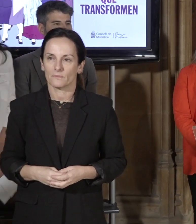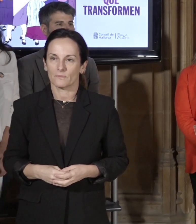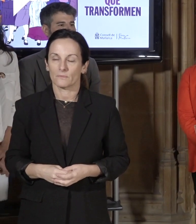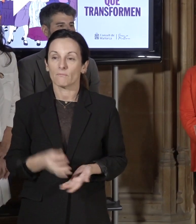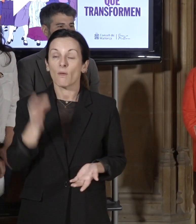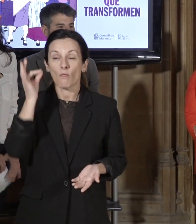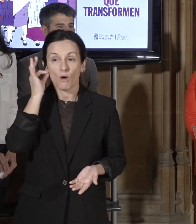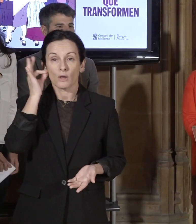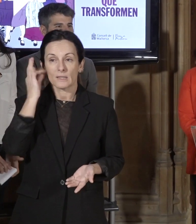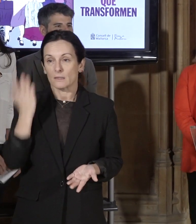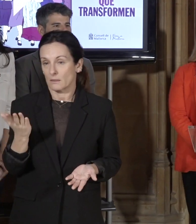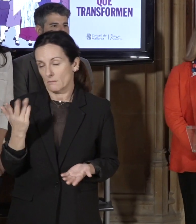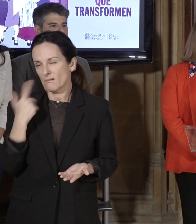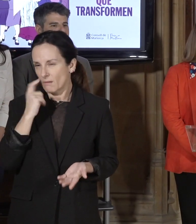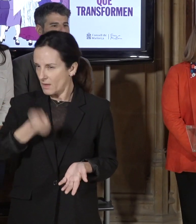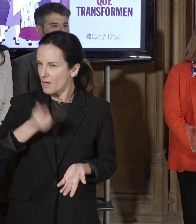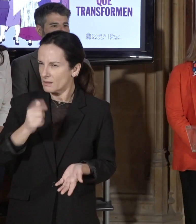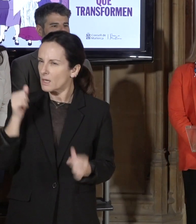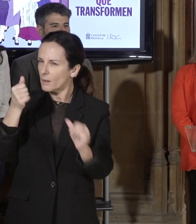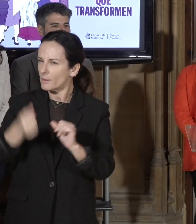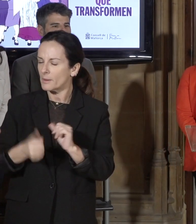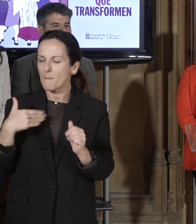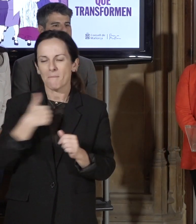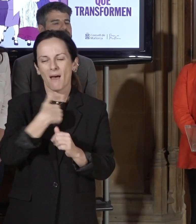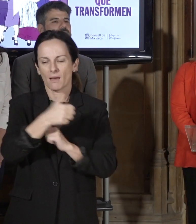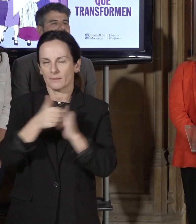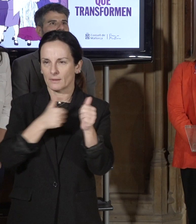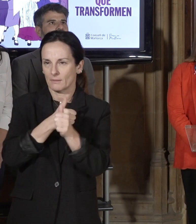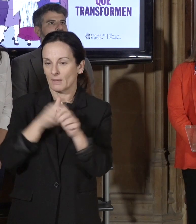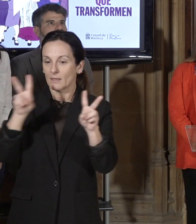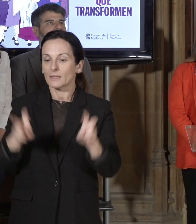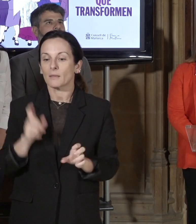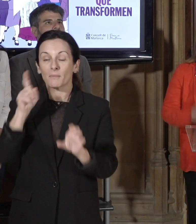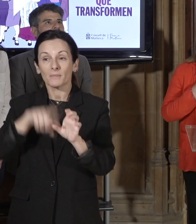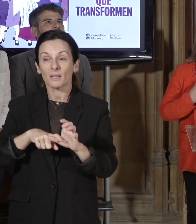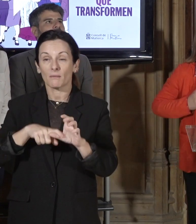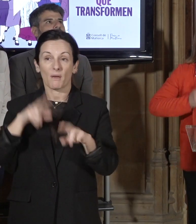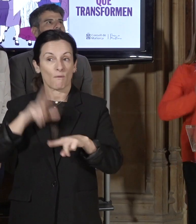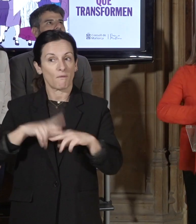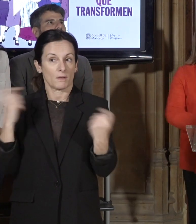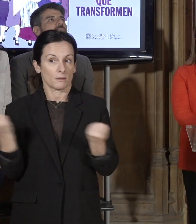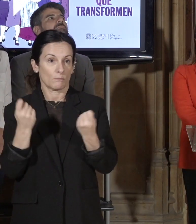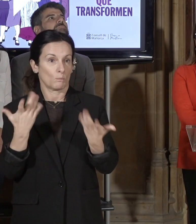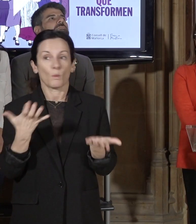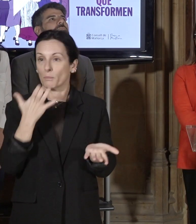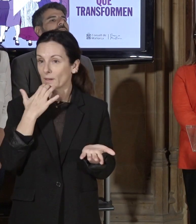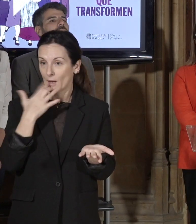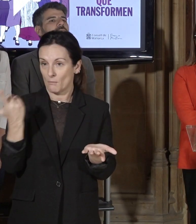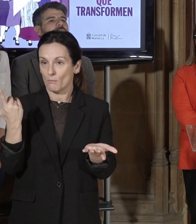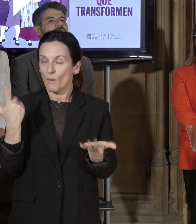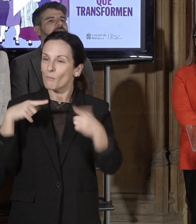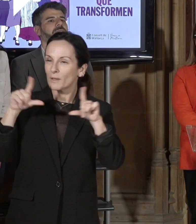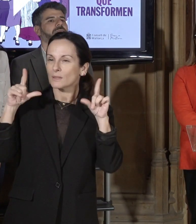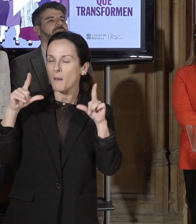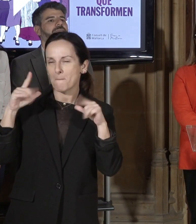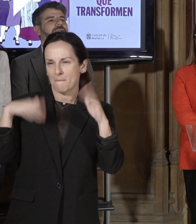Les dones massa sovint han tingut un paper secundari en la participació a les festes populars, o, millor dit, menys